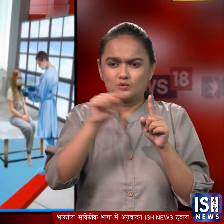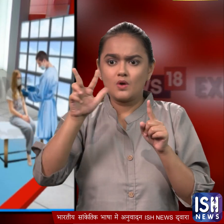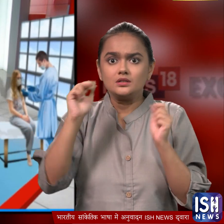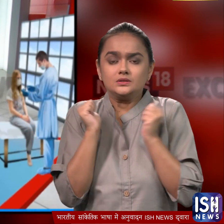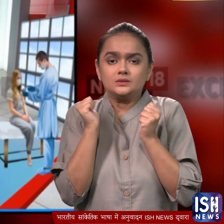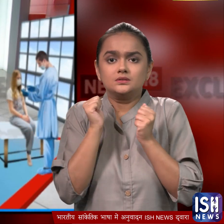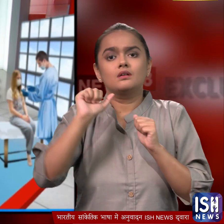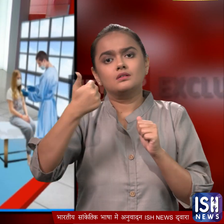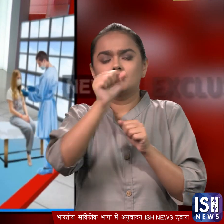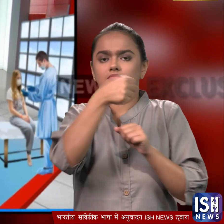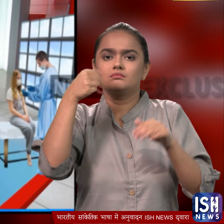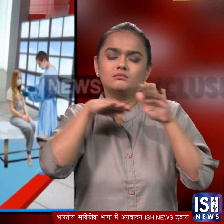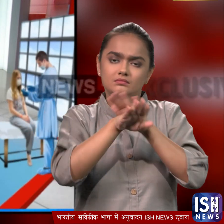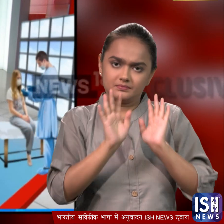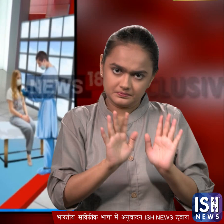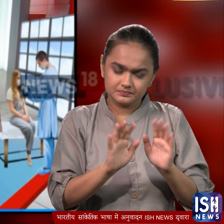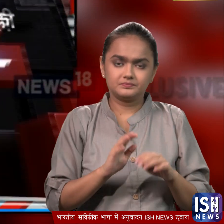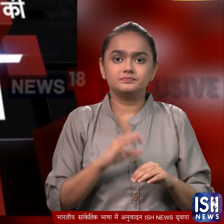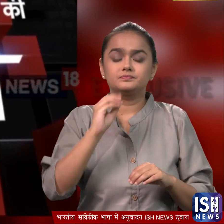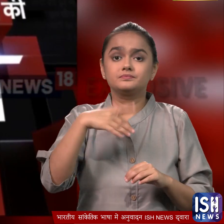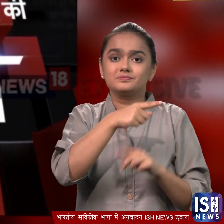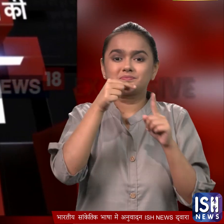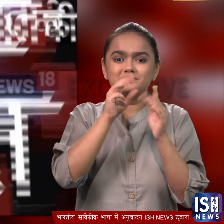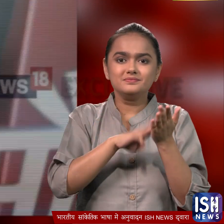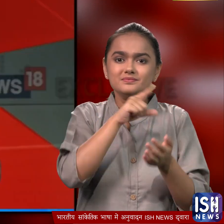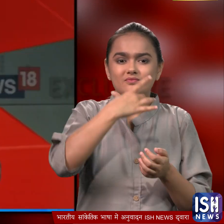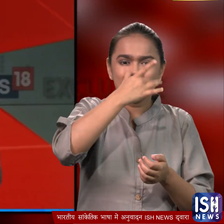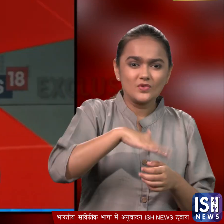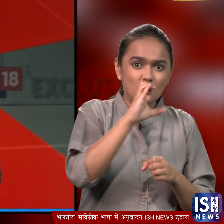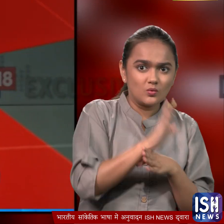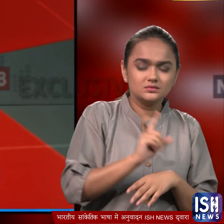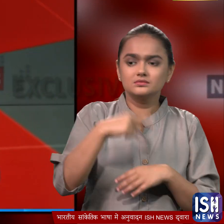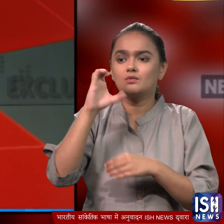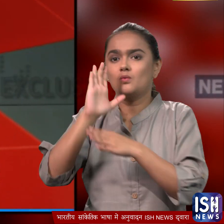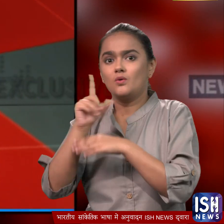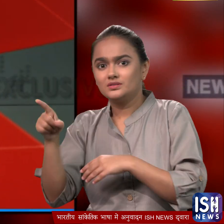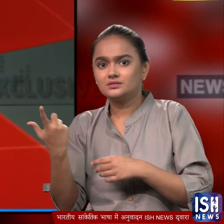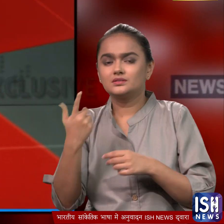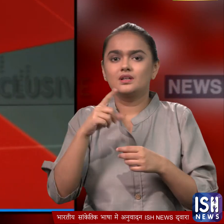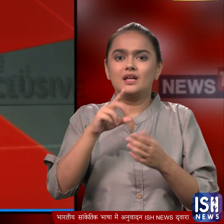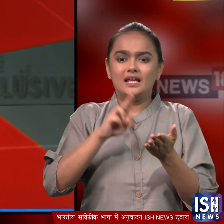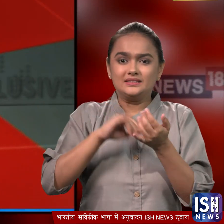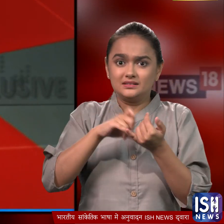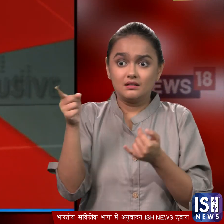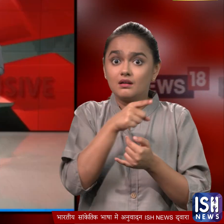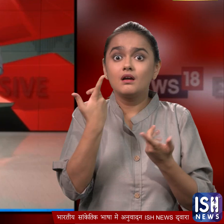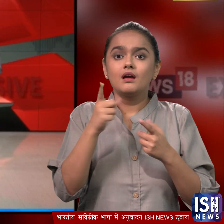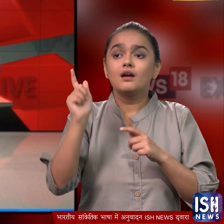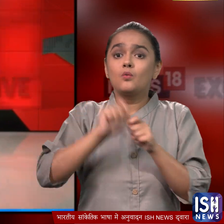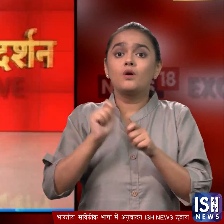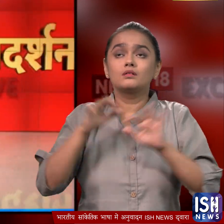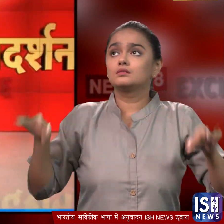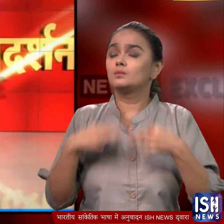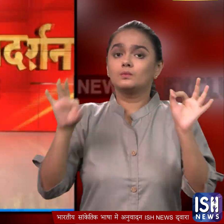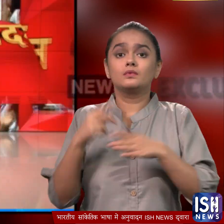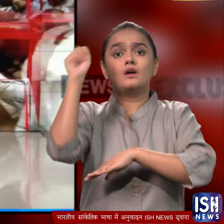डिग्री से 8 डिग्री के तापमान पर स्टोर किया जा सकता है। पीएम के जन्मदिन पर यूथ कांग्रेस और कांग्रेस के छात्र संगठन एनएसयूआई ने